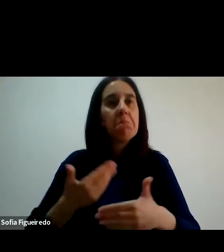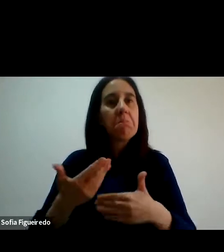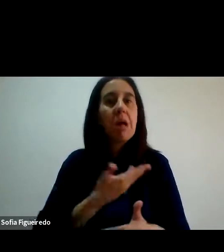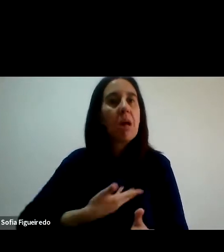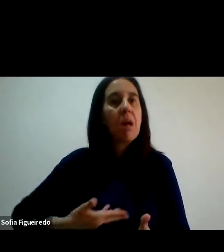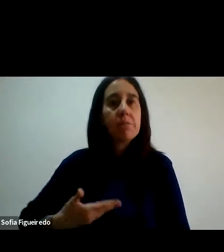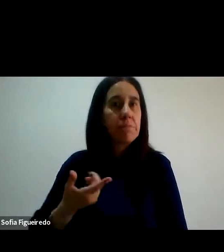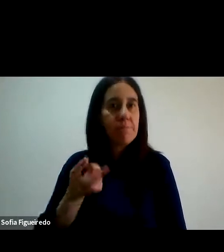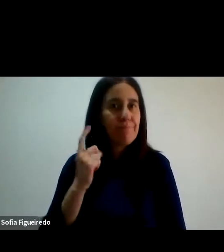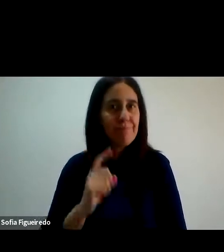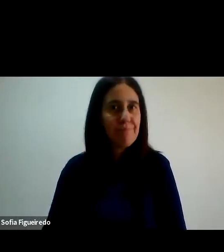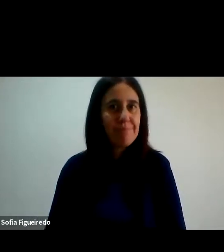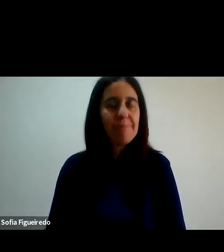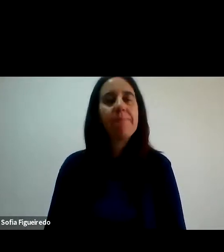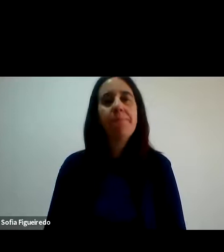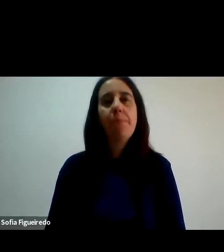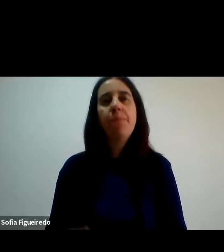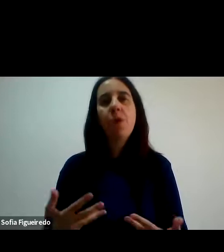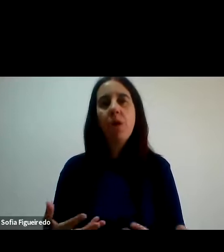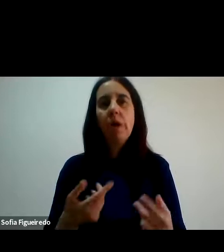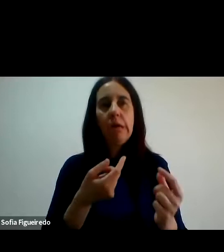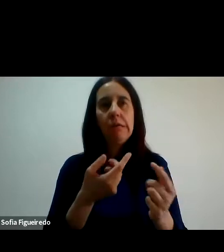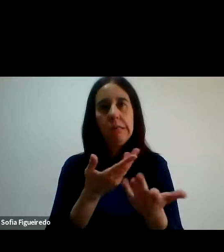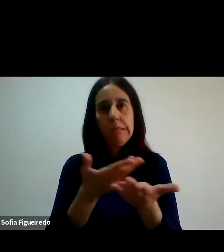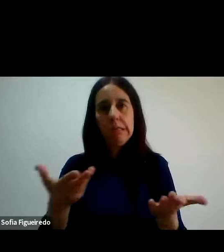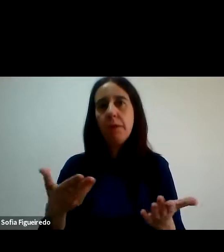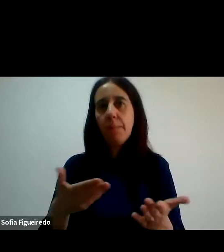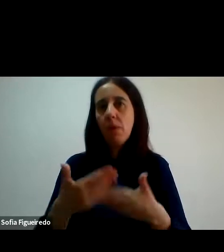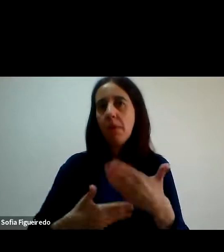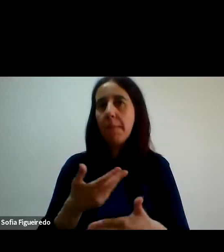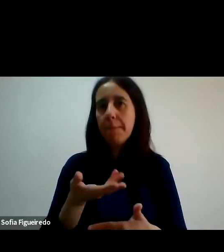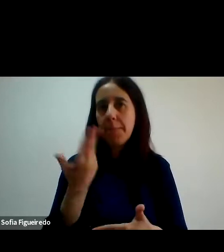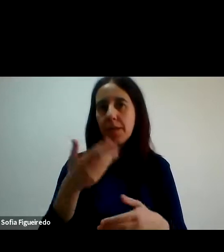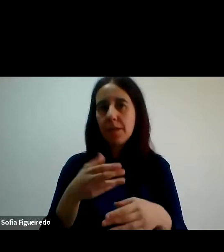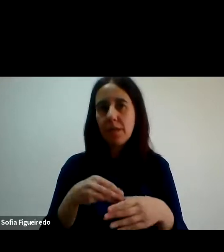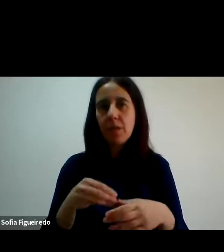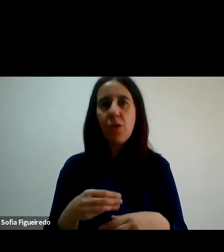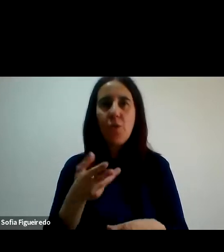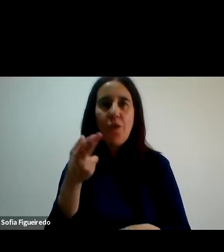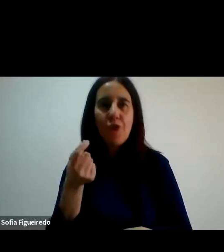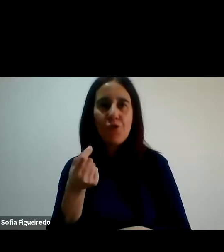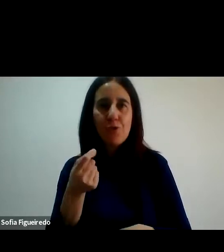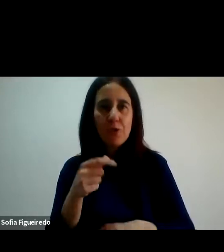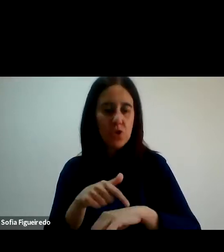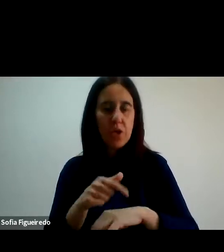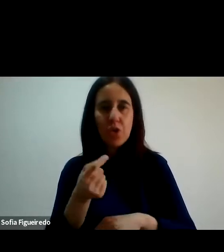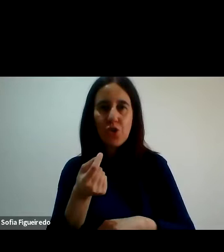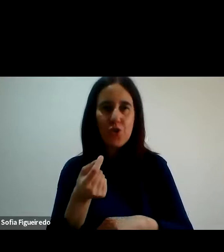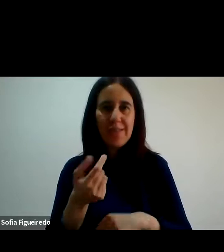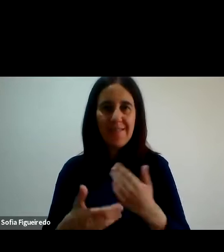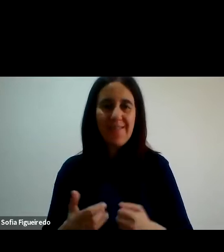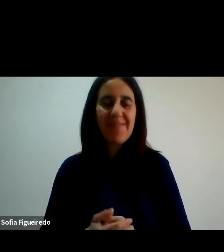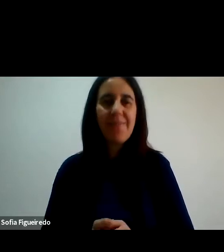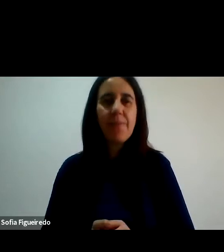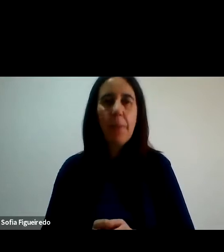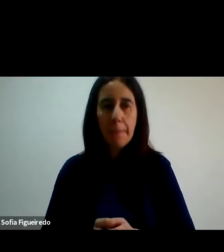tradicional. Portanto, hoje em dia, num contexto destes, isto se pode acelerar mais. Eu vou acelerar um bocadinho, que eu já estou a ficar um bocadinho acima do tempo.